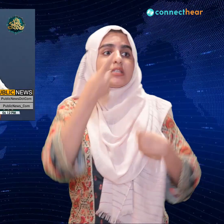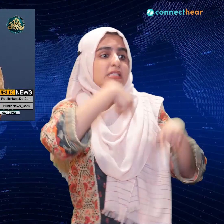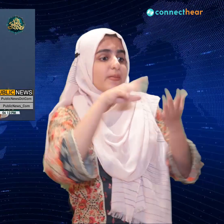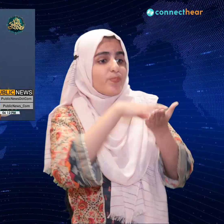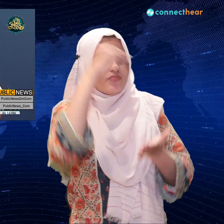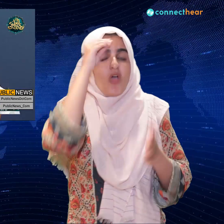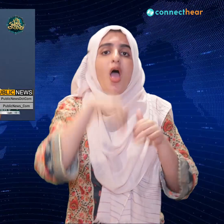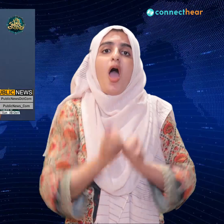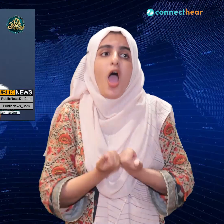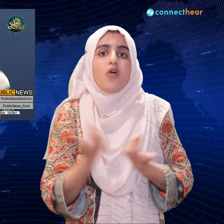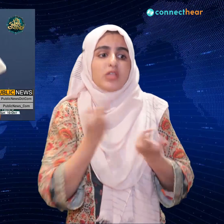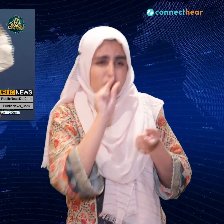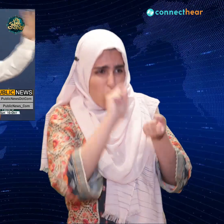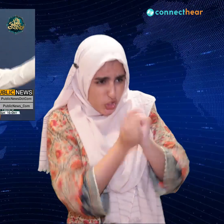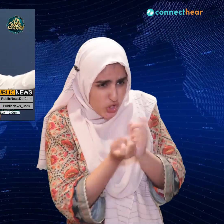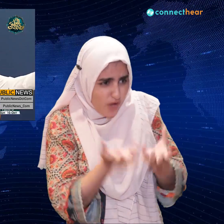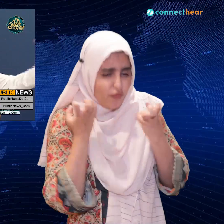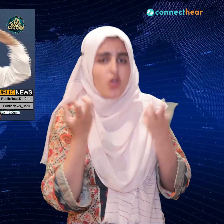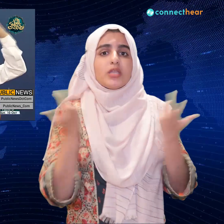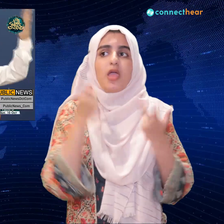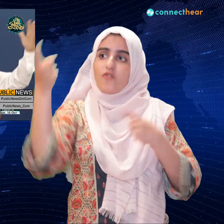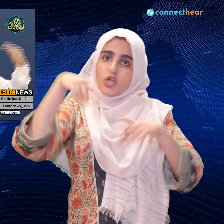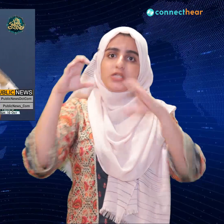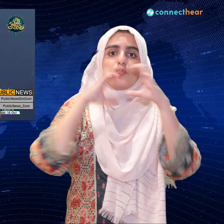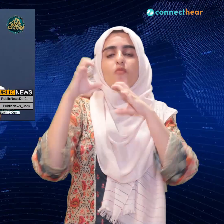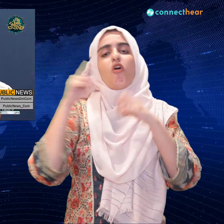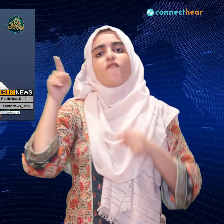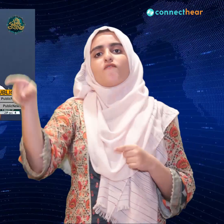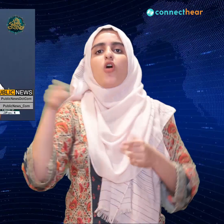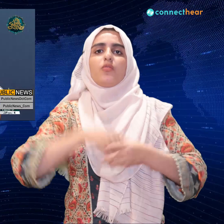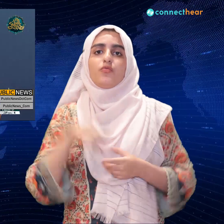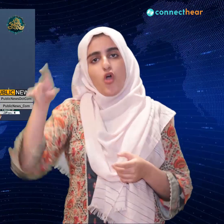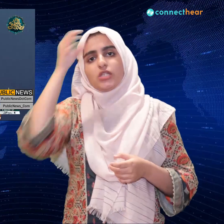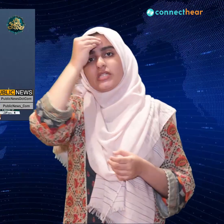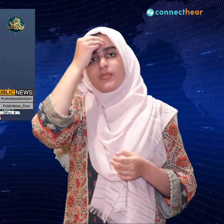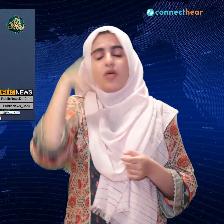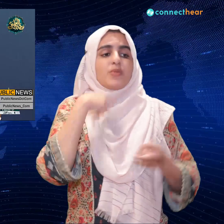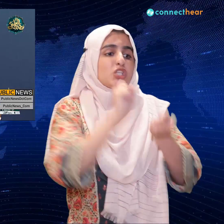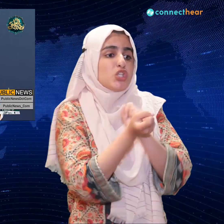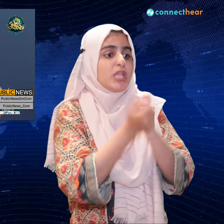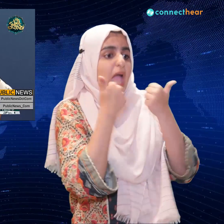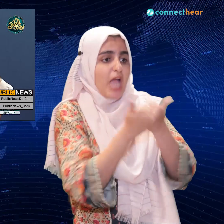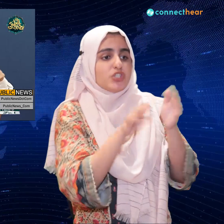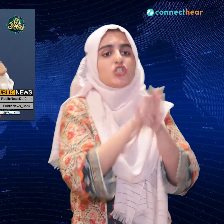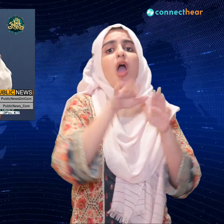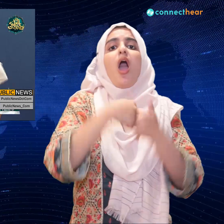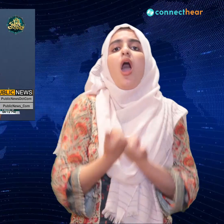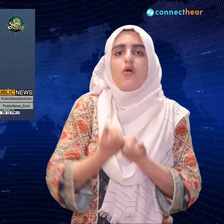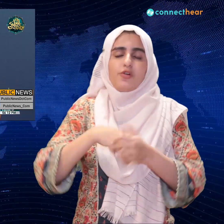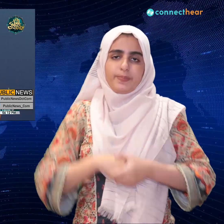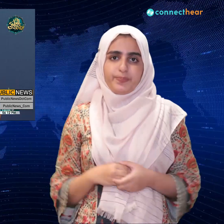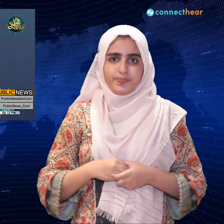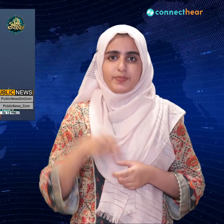کیا ہے, کوئی چینج کرنا ہے, کیونکہ وہ سارا ڈسکشن ہو رہی ہوگی اسکالرز کے ساتھ کہ ہم کیسے اس کو بہتر کر سکتے ہیں. اور ساتھ ہم پھر